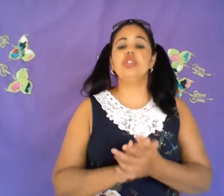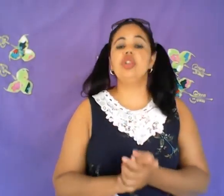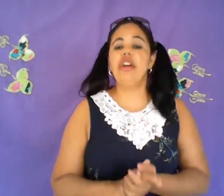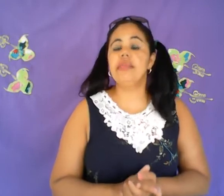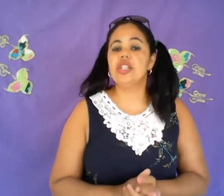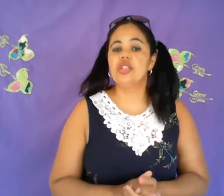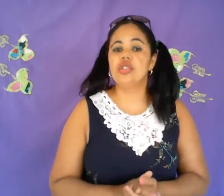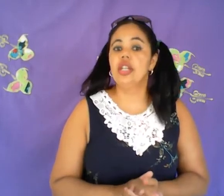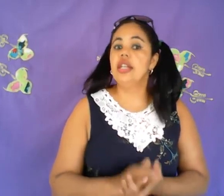novamente.